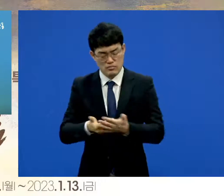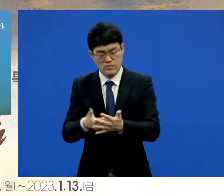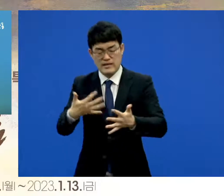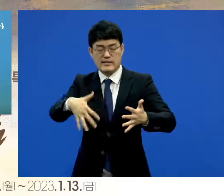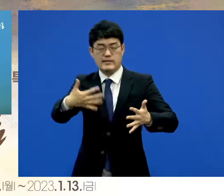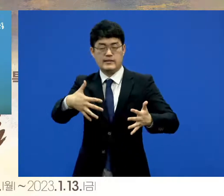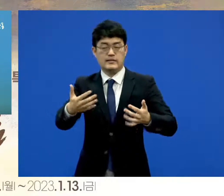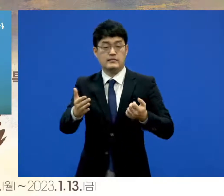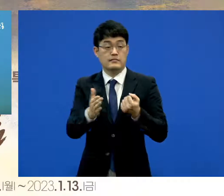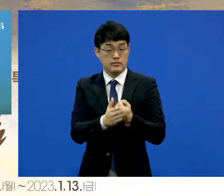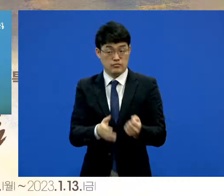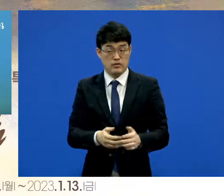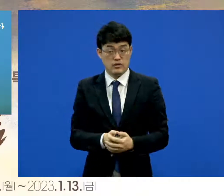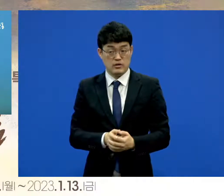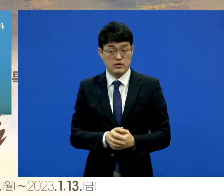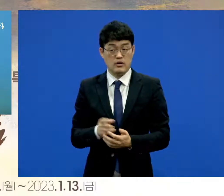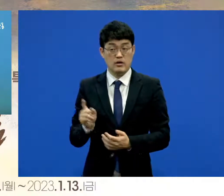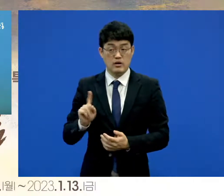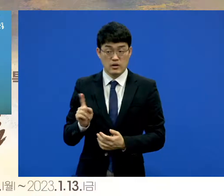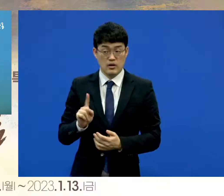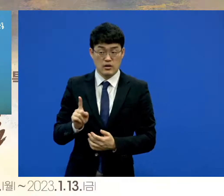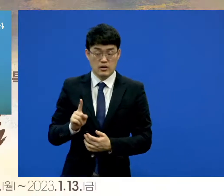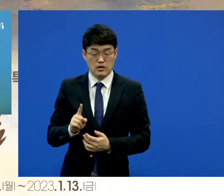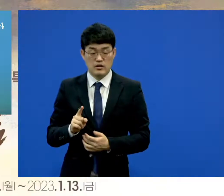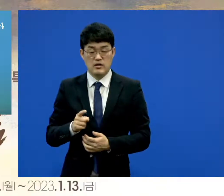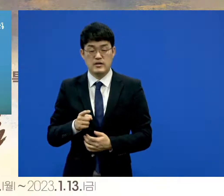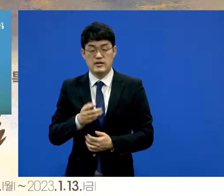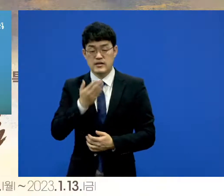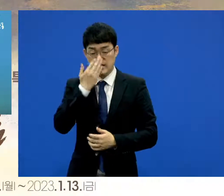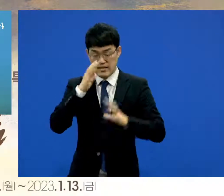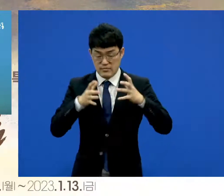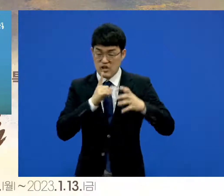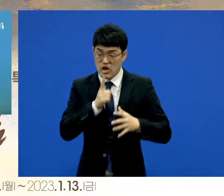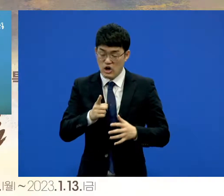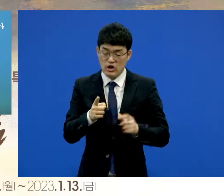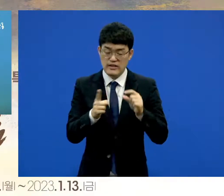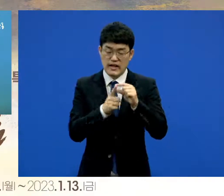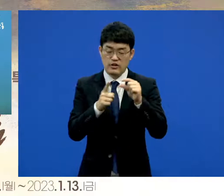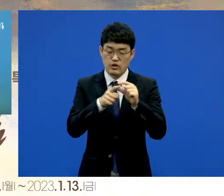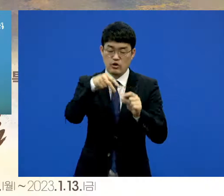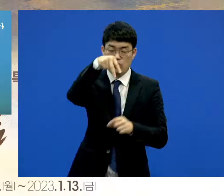회심이란 히브리어 슈브, 유명한 단어입니다. 슈브라는 단어입니다.